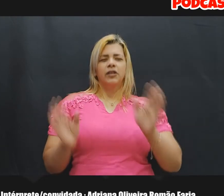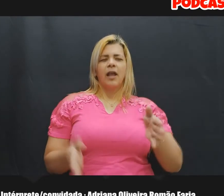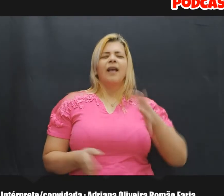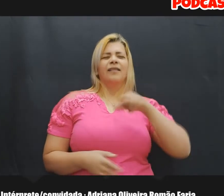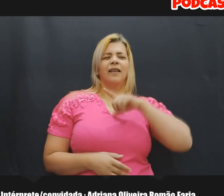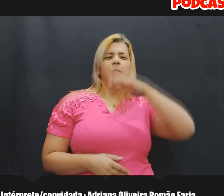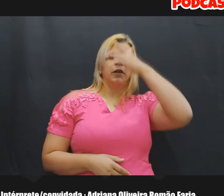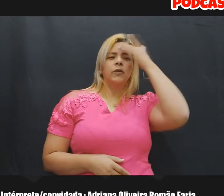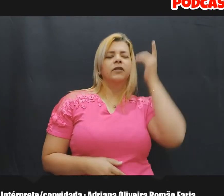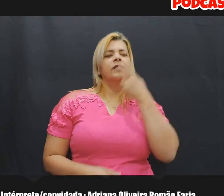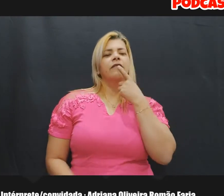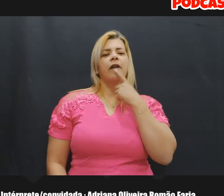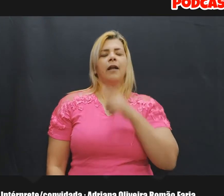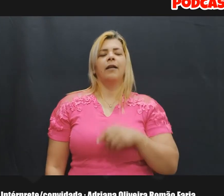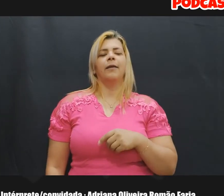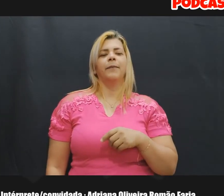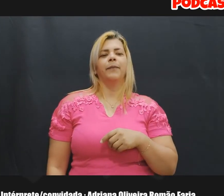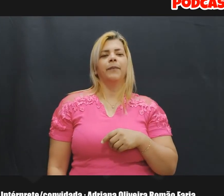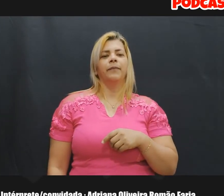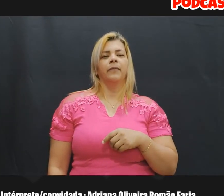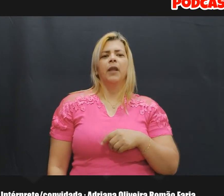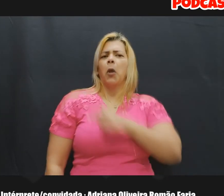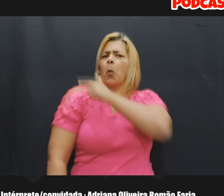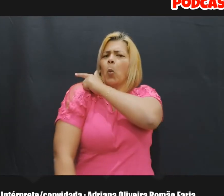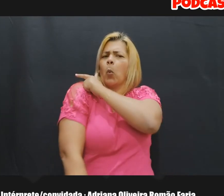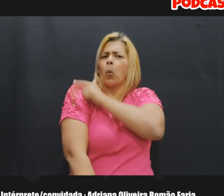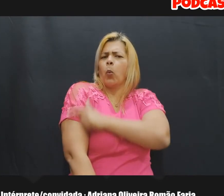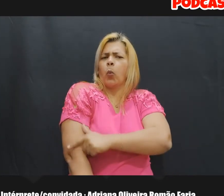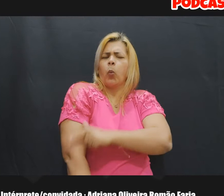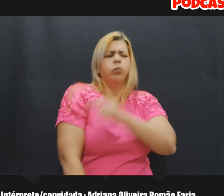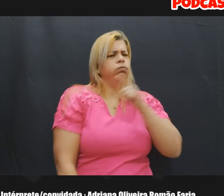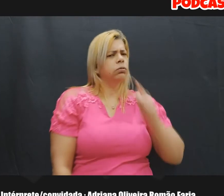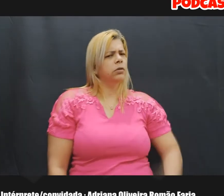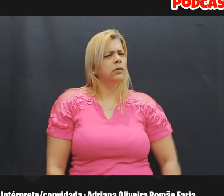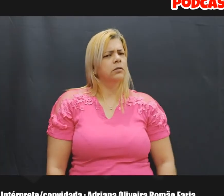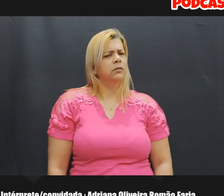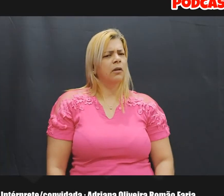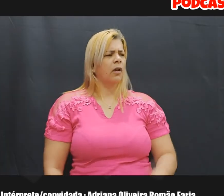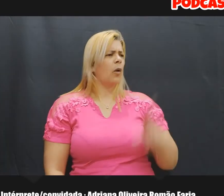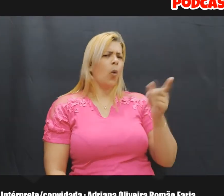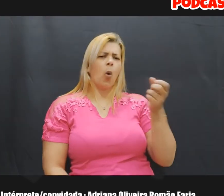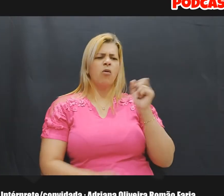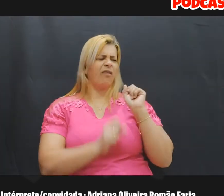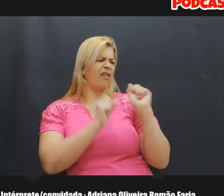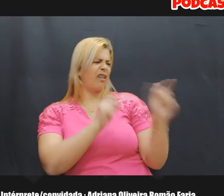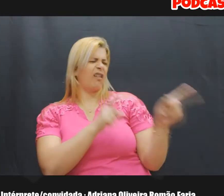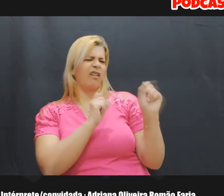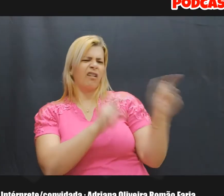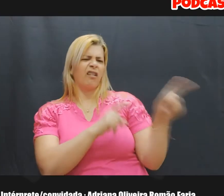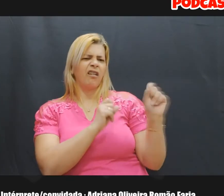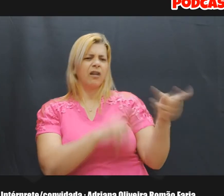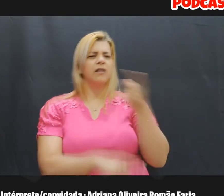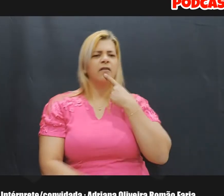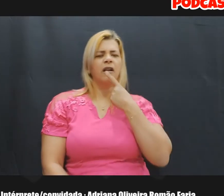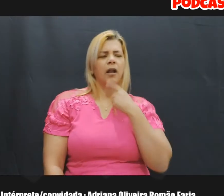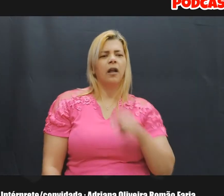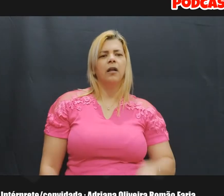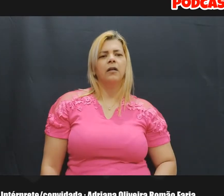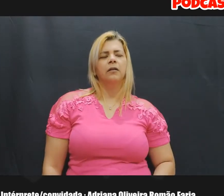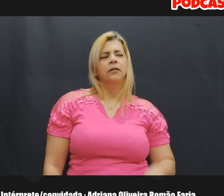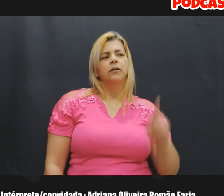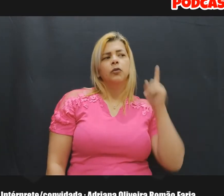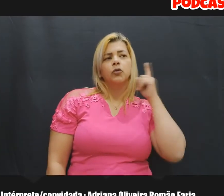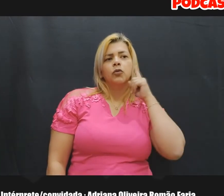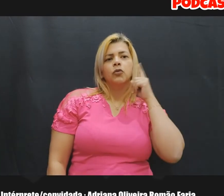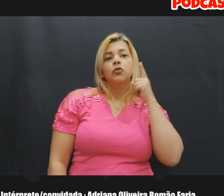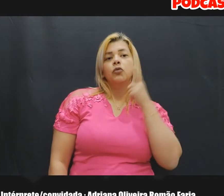vezes, por exemplo, que é como um desrespeito, né? Às vezes até chacota tratar a pessoa que não ouve, no caso surdo,